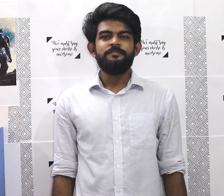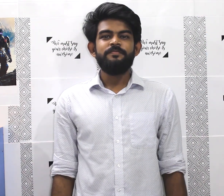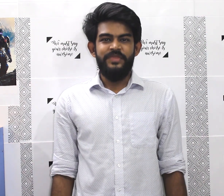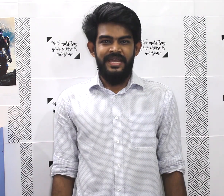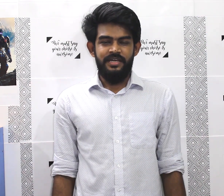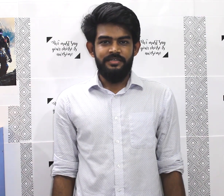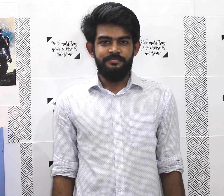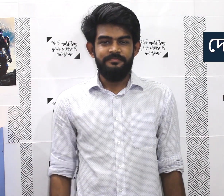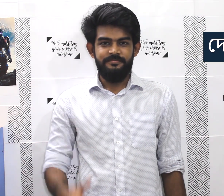দেনাদার,